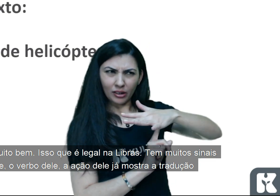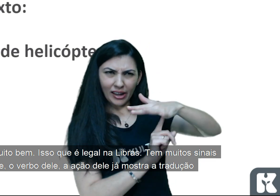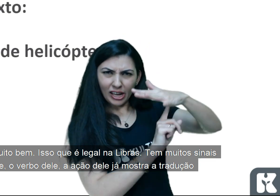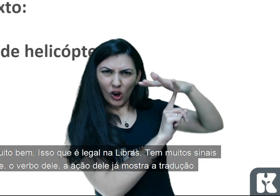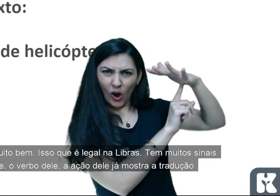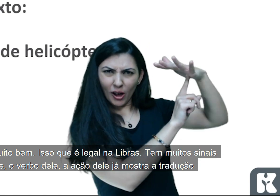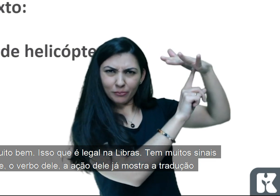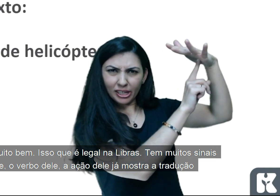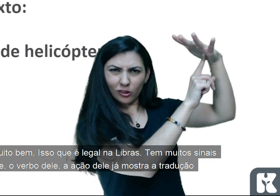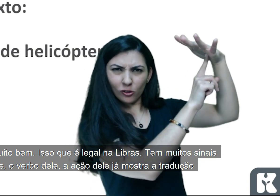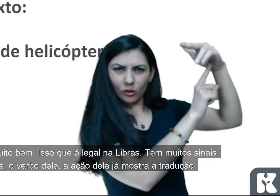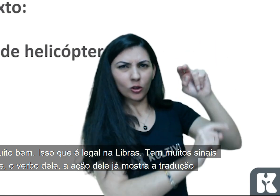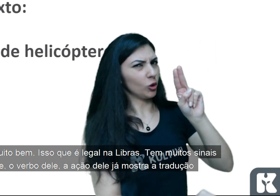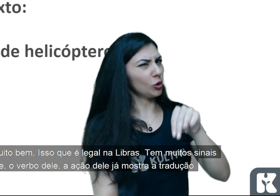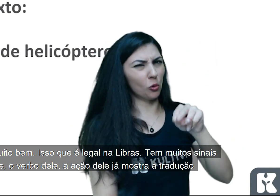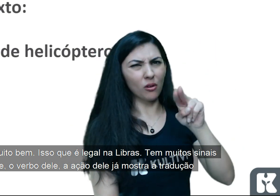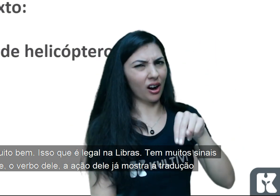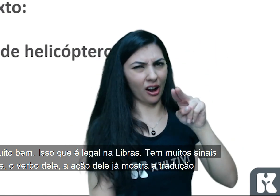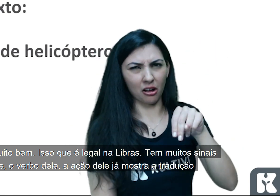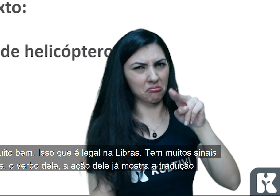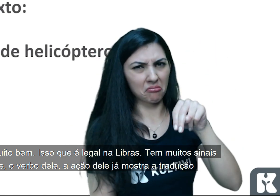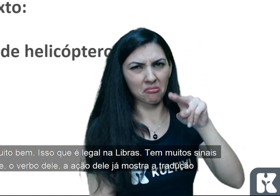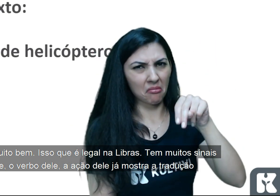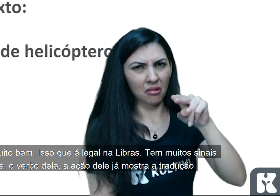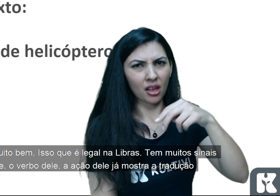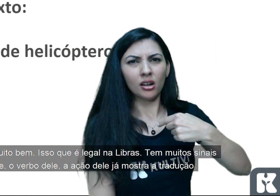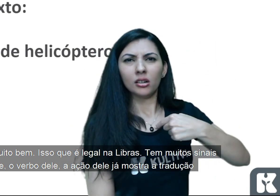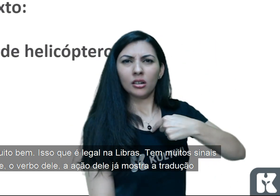helicóptero, nunca.